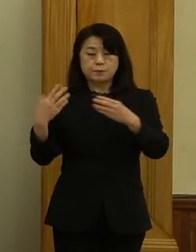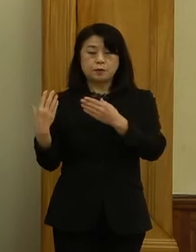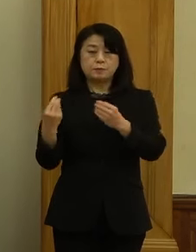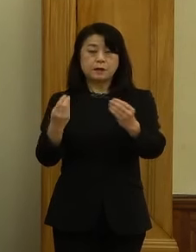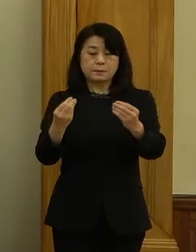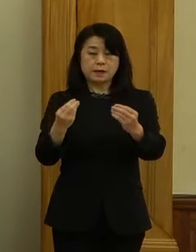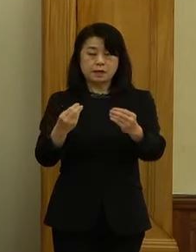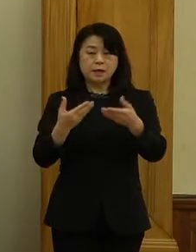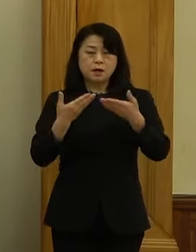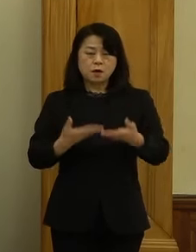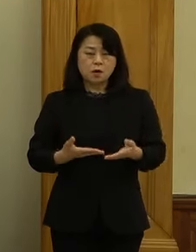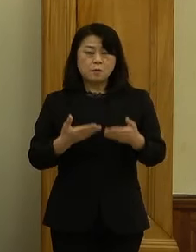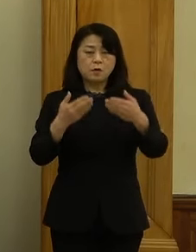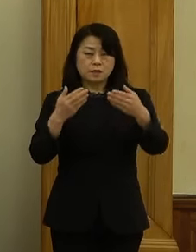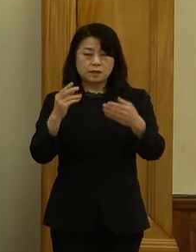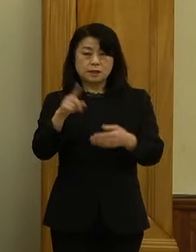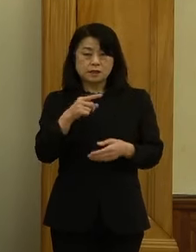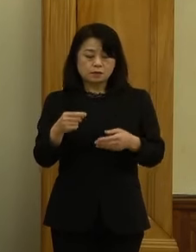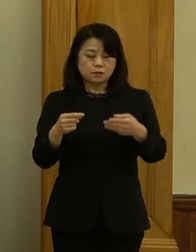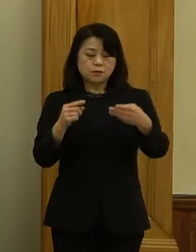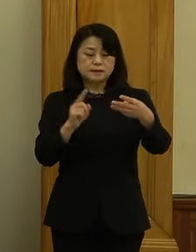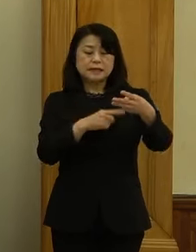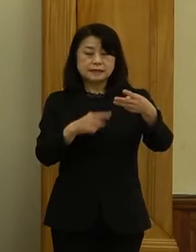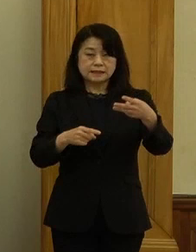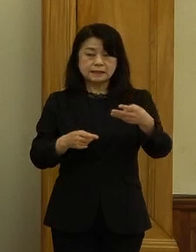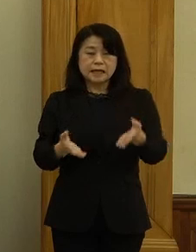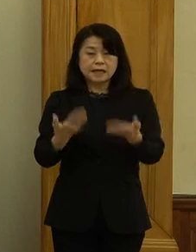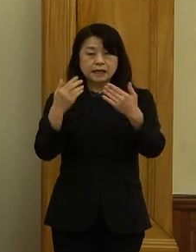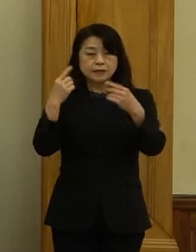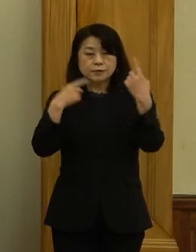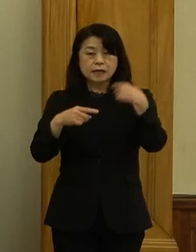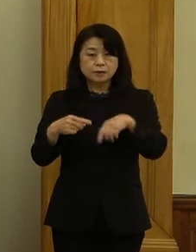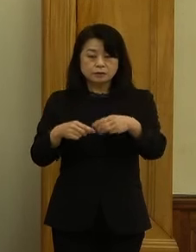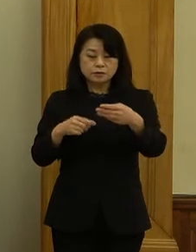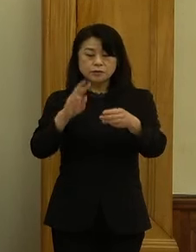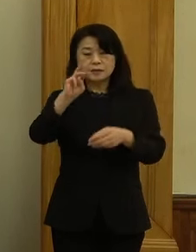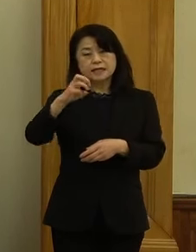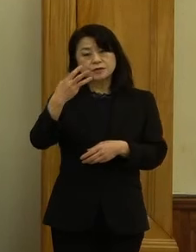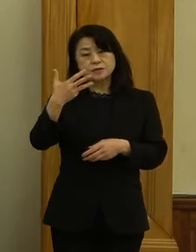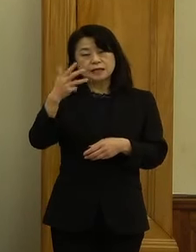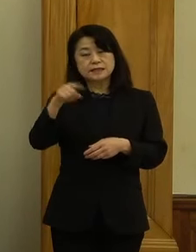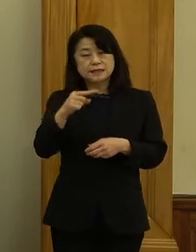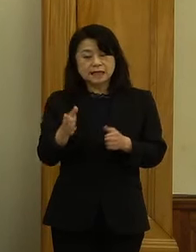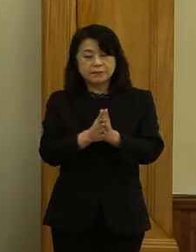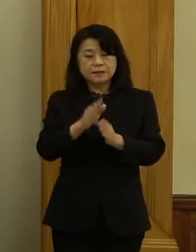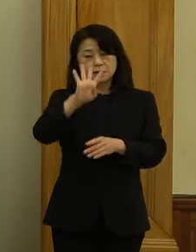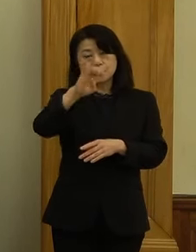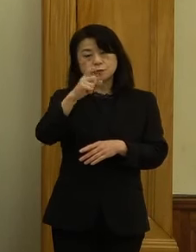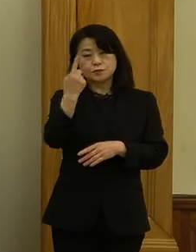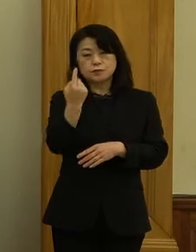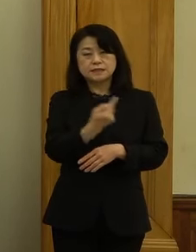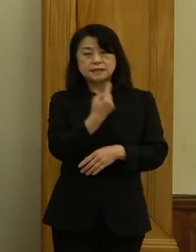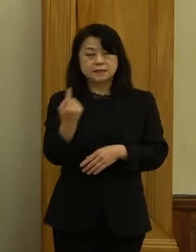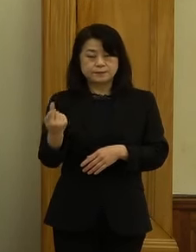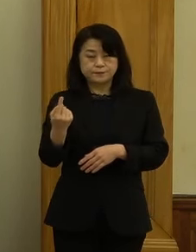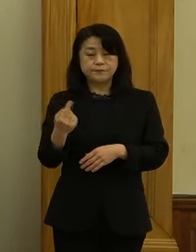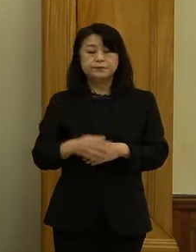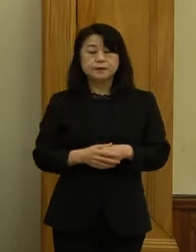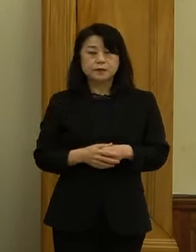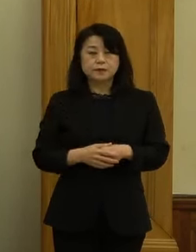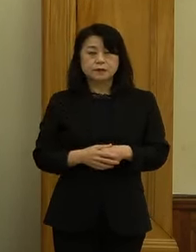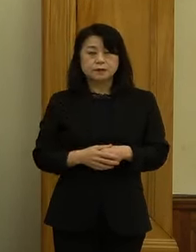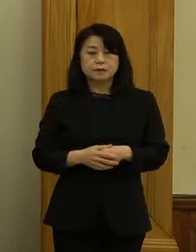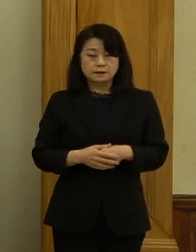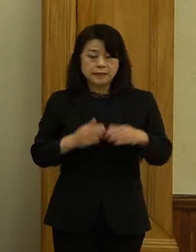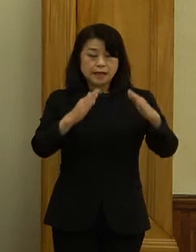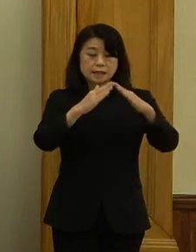なく重賞お3名え継承38名の合計41名となています続いて